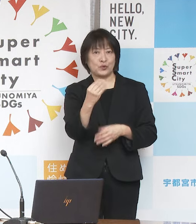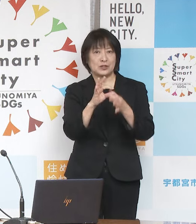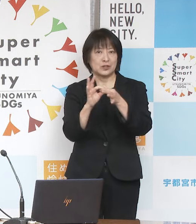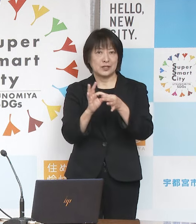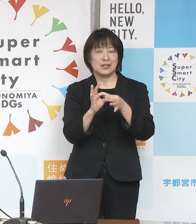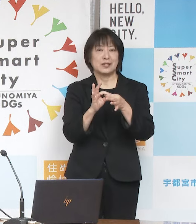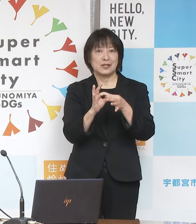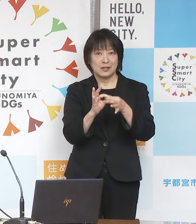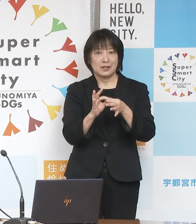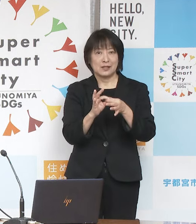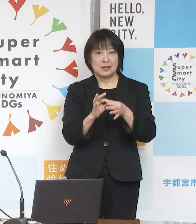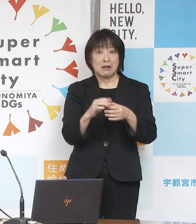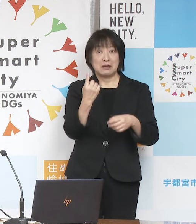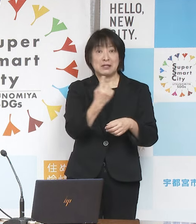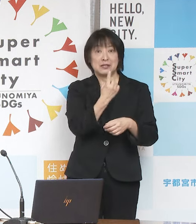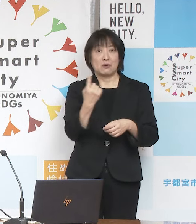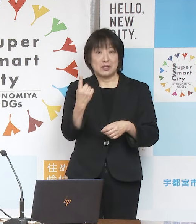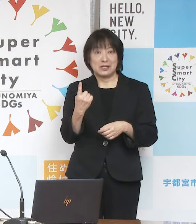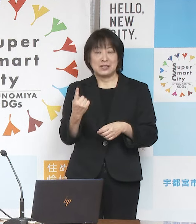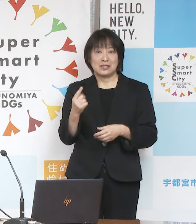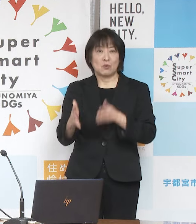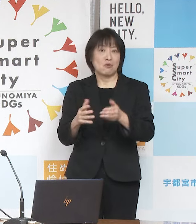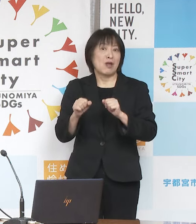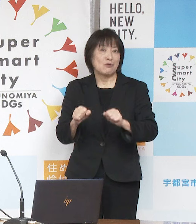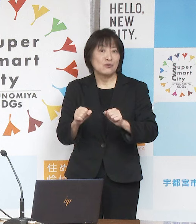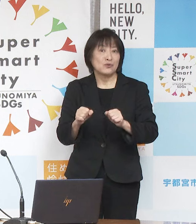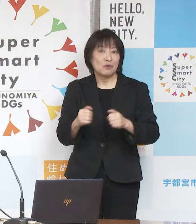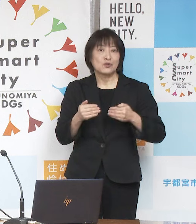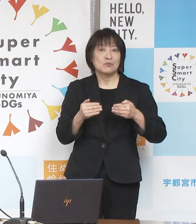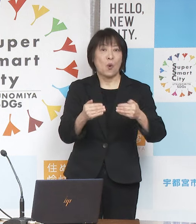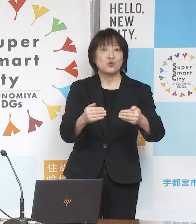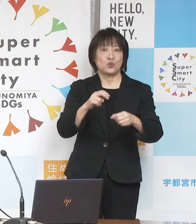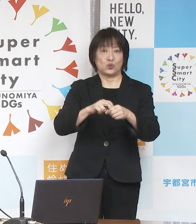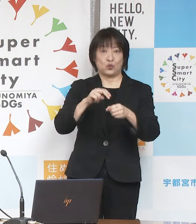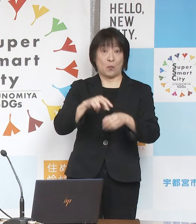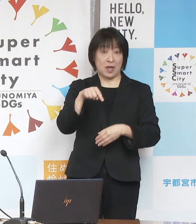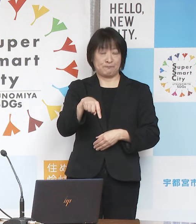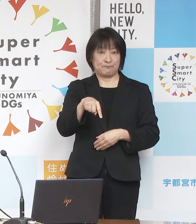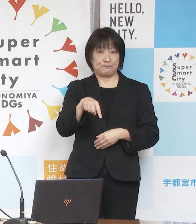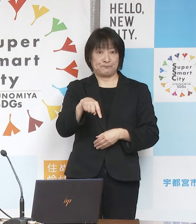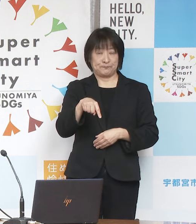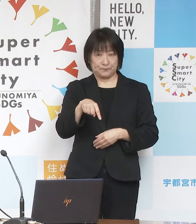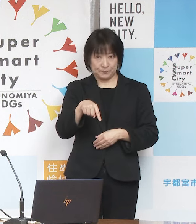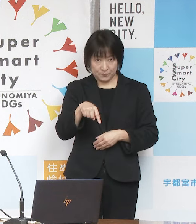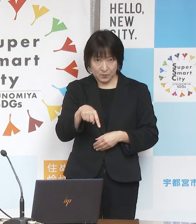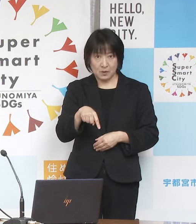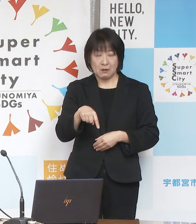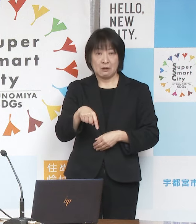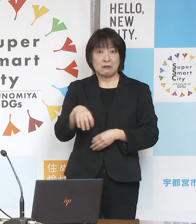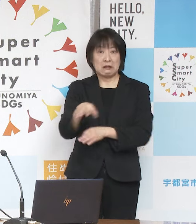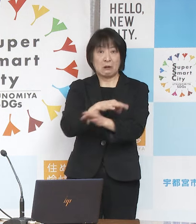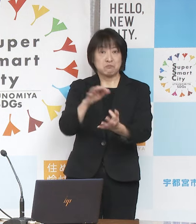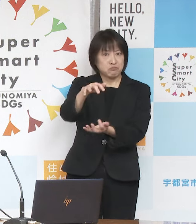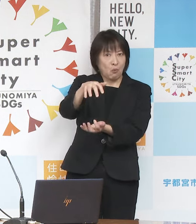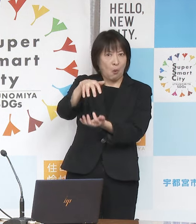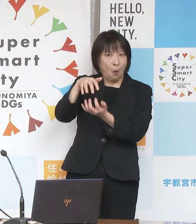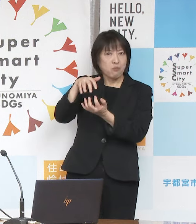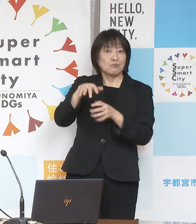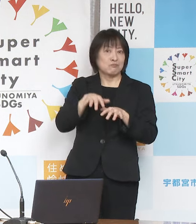1人1スポーツを歌うまスポーツを推進するめにしてもまた経済的な大きな波及効果を